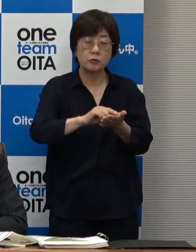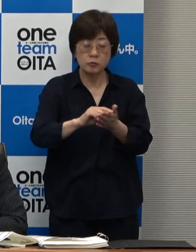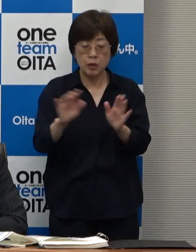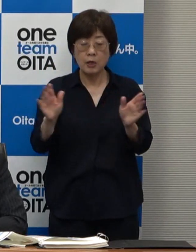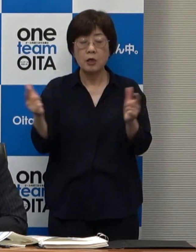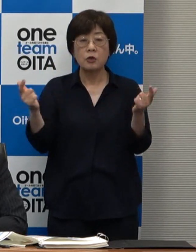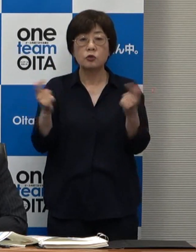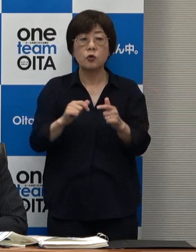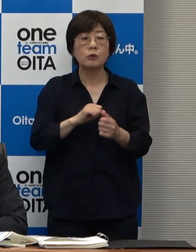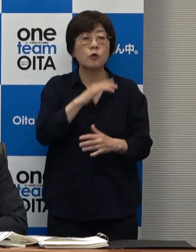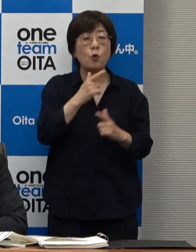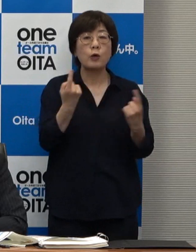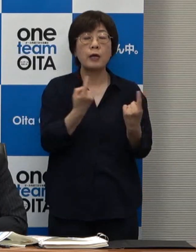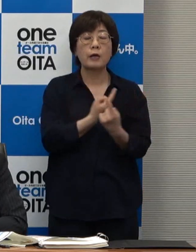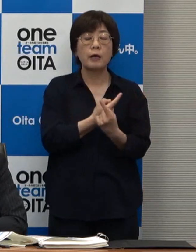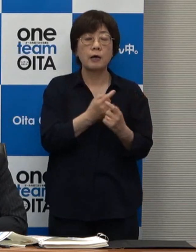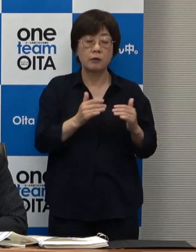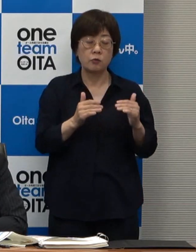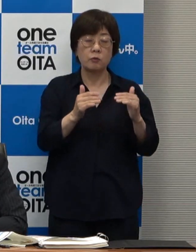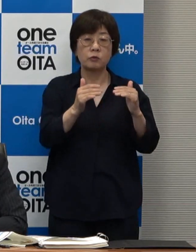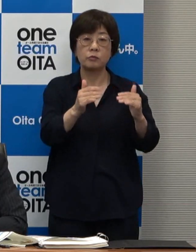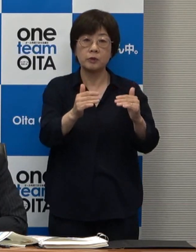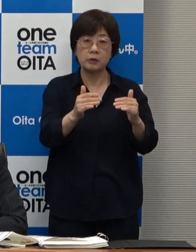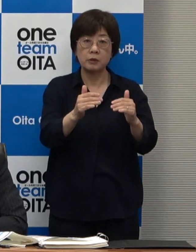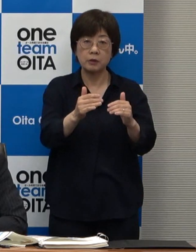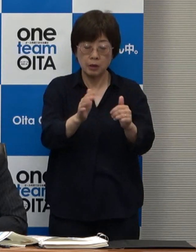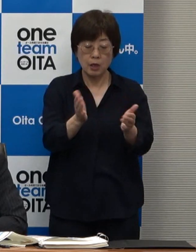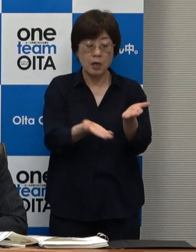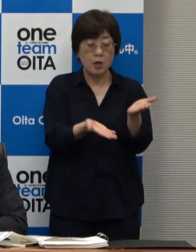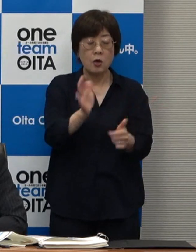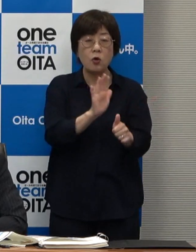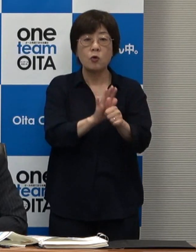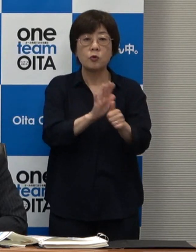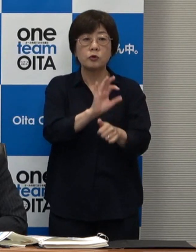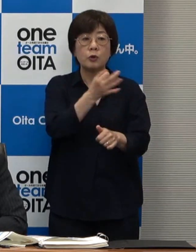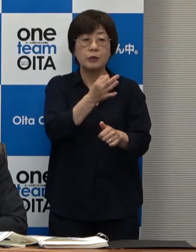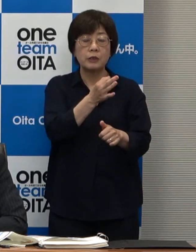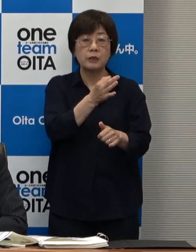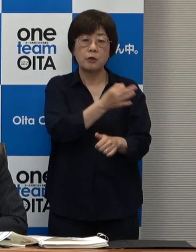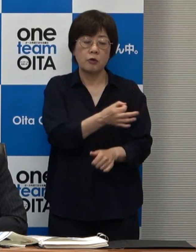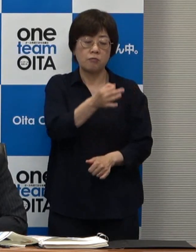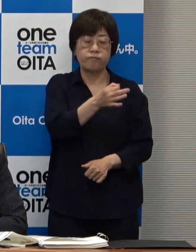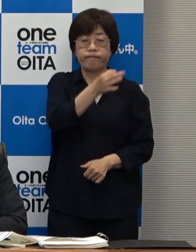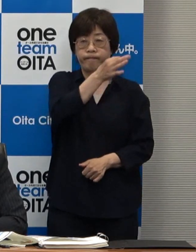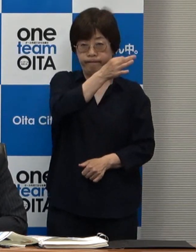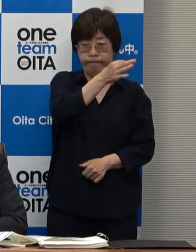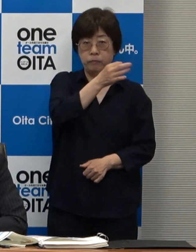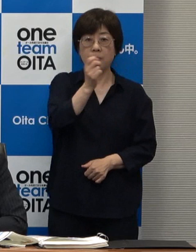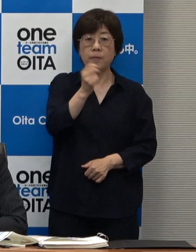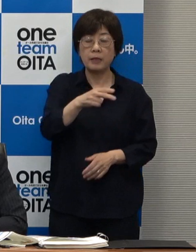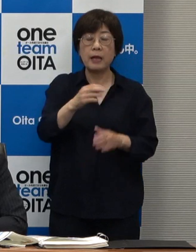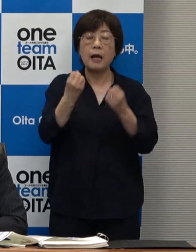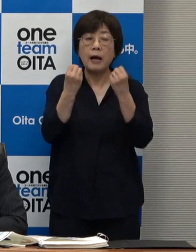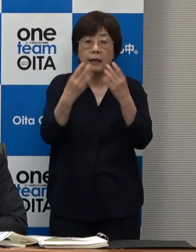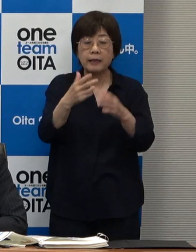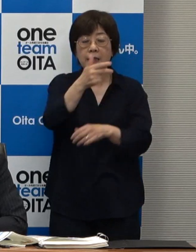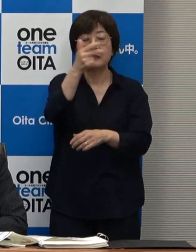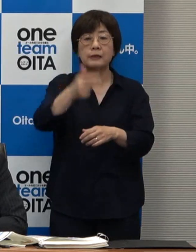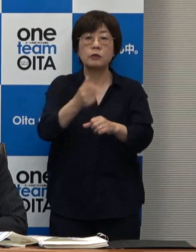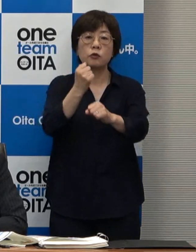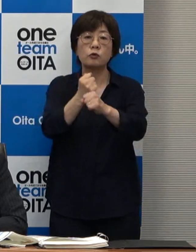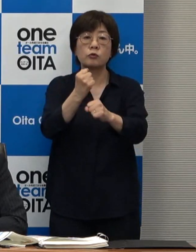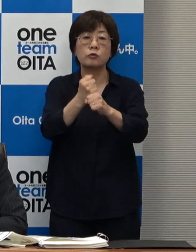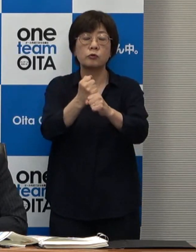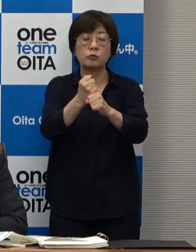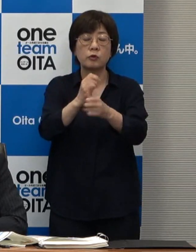齢化の進展に伴い扶助費など社会保障関係経費が増加するほか、新たな施設整備等に伴う投資